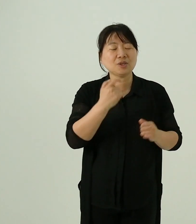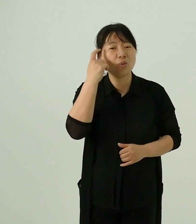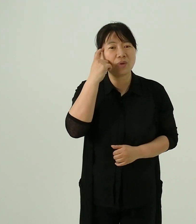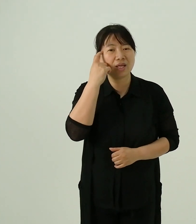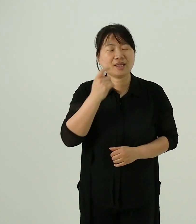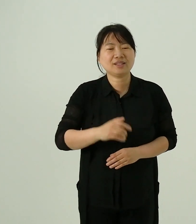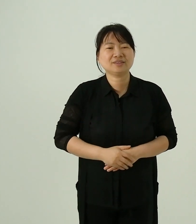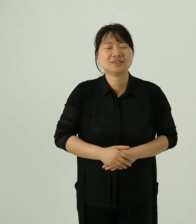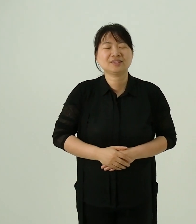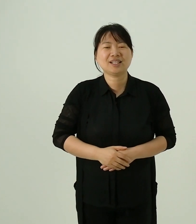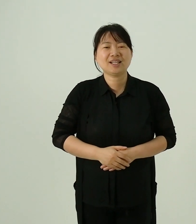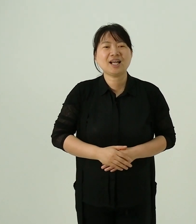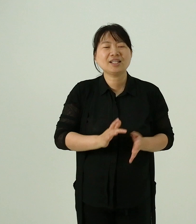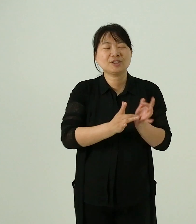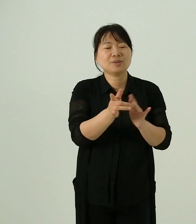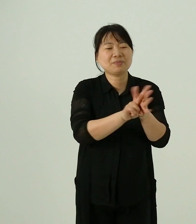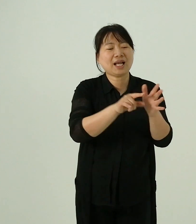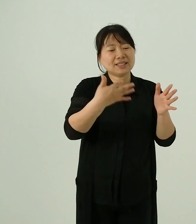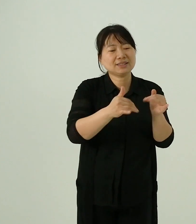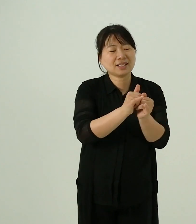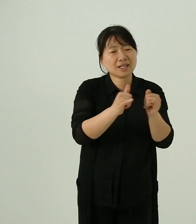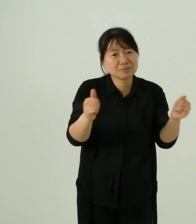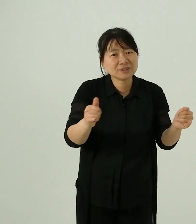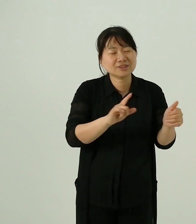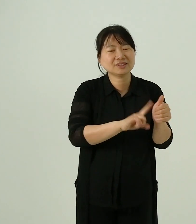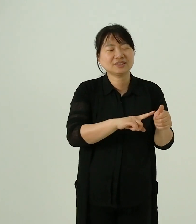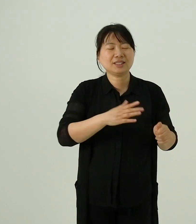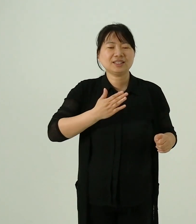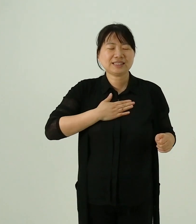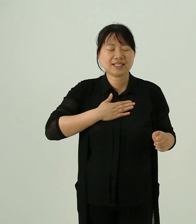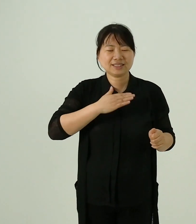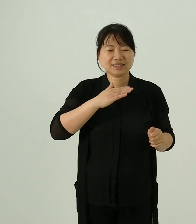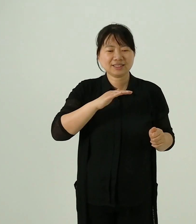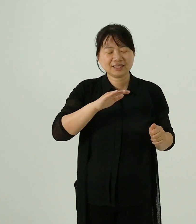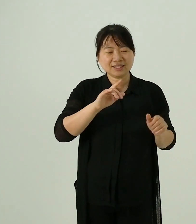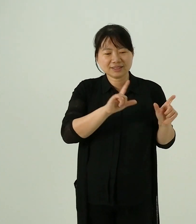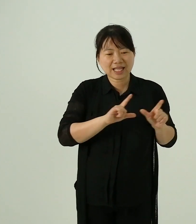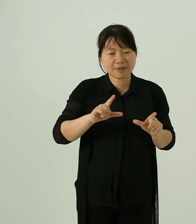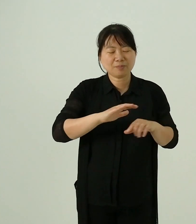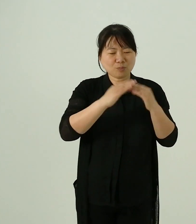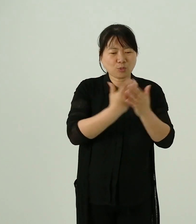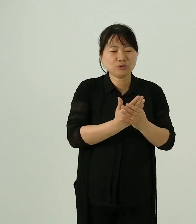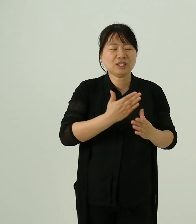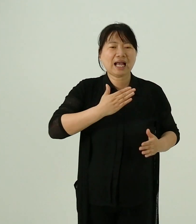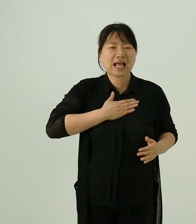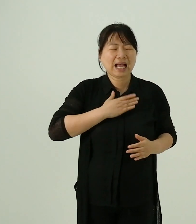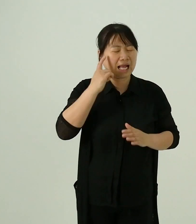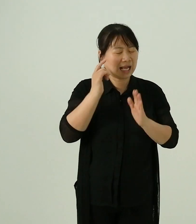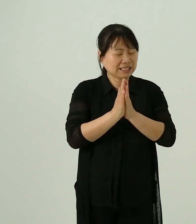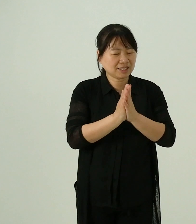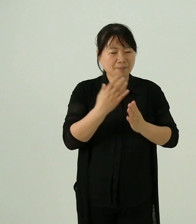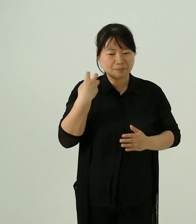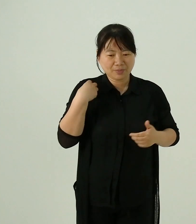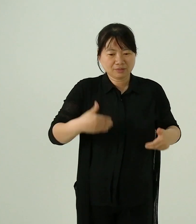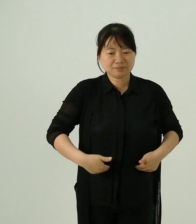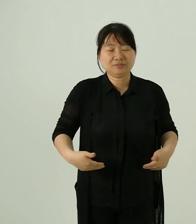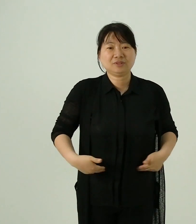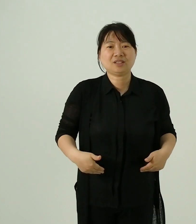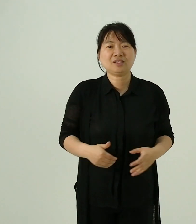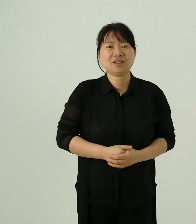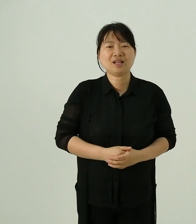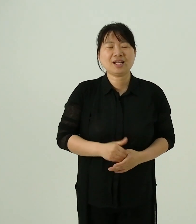인생을 자기가 책임져야 되니까. 먹을 것, 입을 것, 쓸 것을 자기가 책임져야 돼요. 자기가